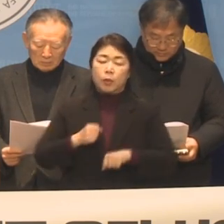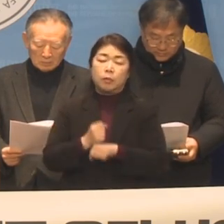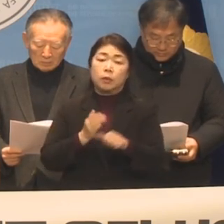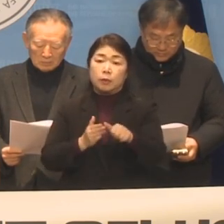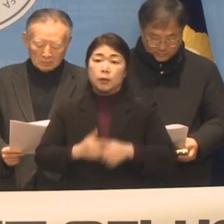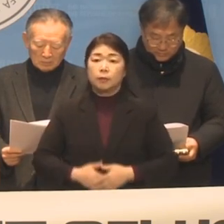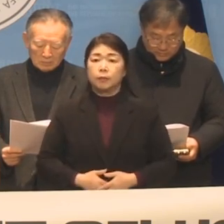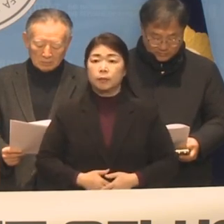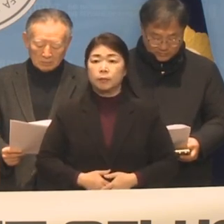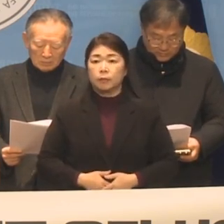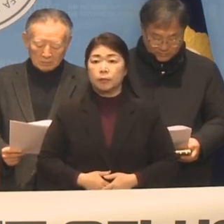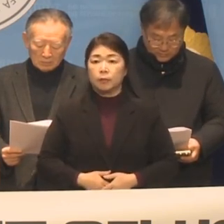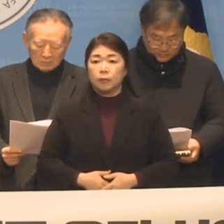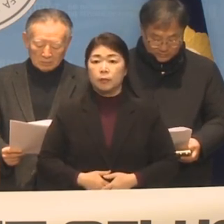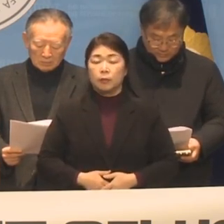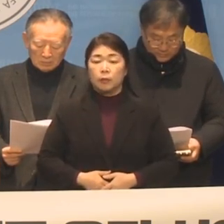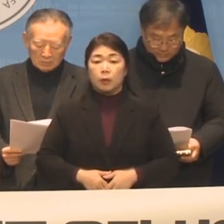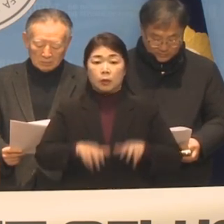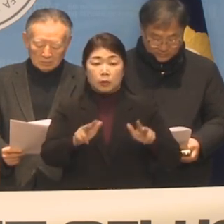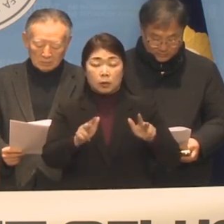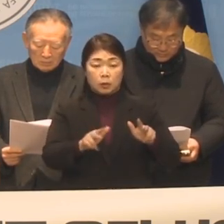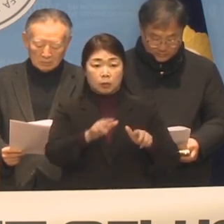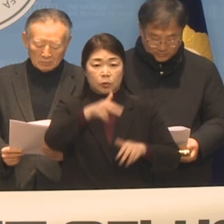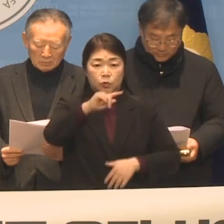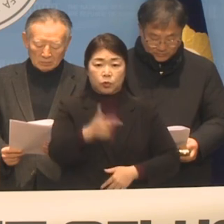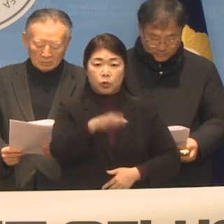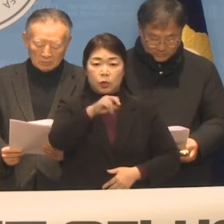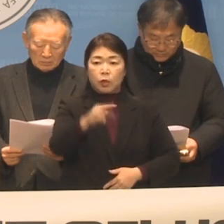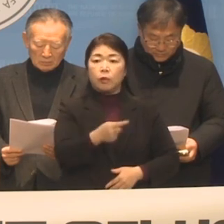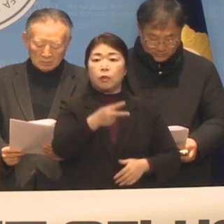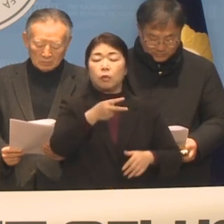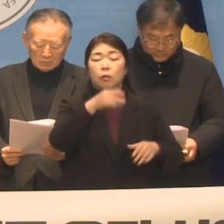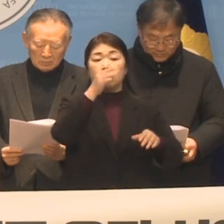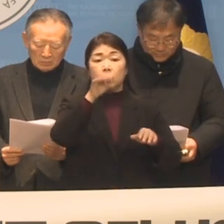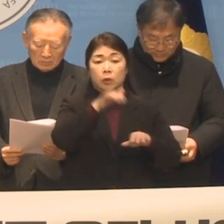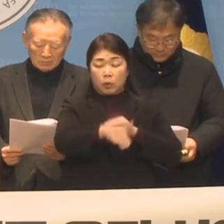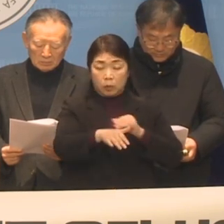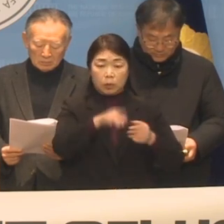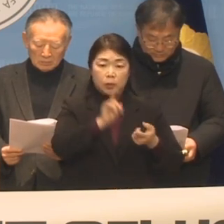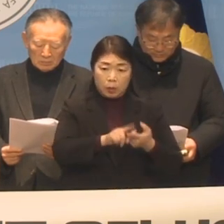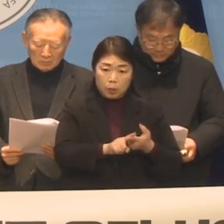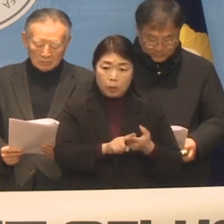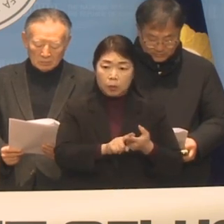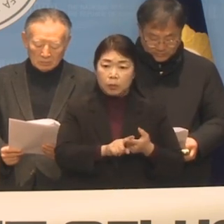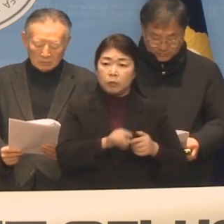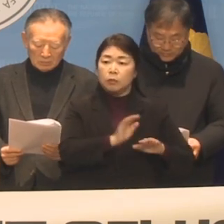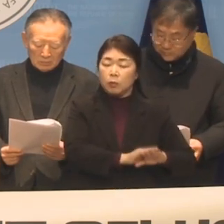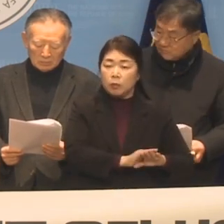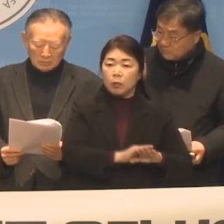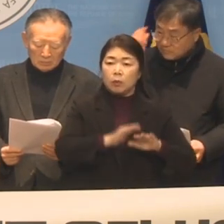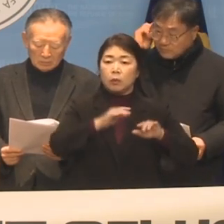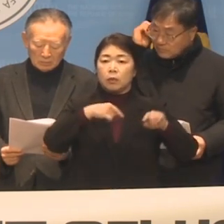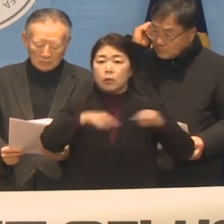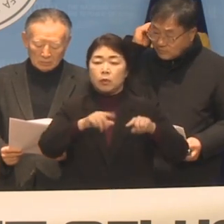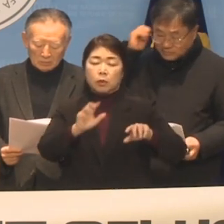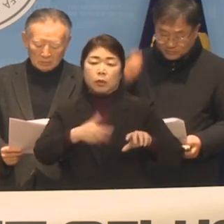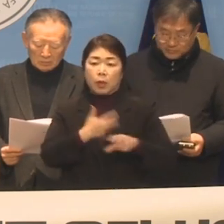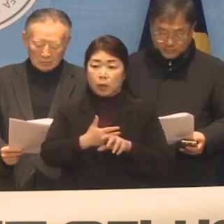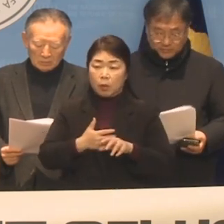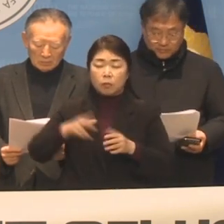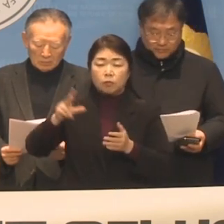정치 실현을 통해 현행 준연동형 선거제 유지 등 정치 개혁 과제와 복주하고